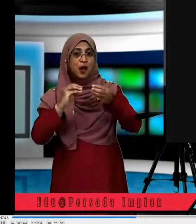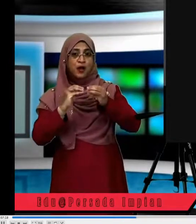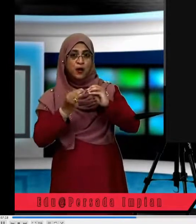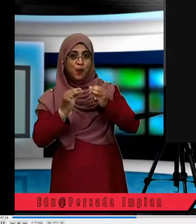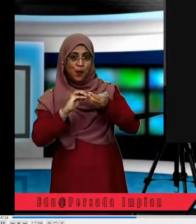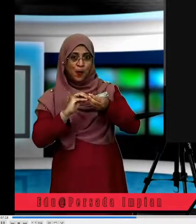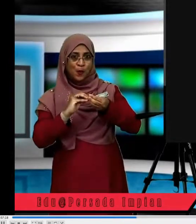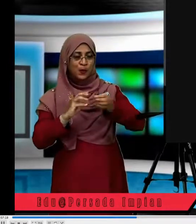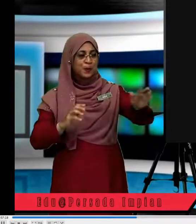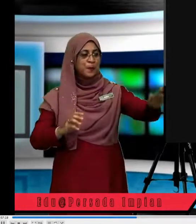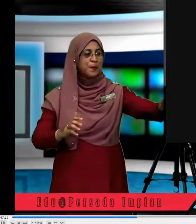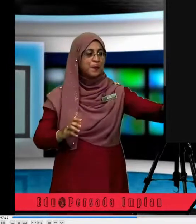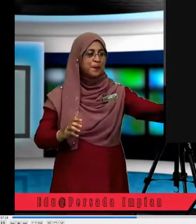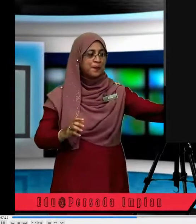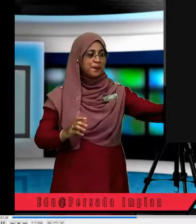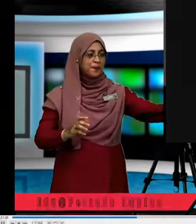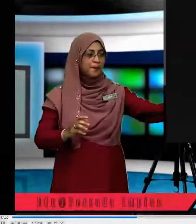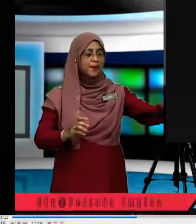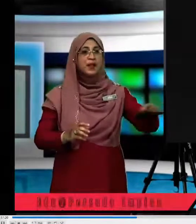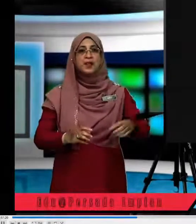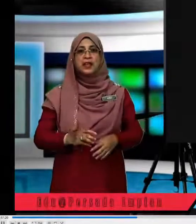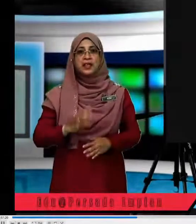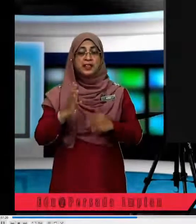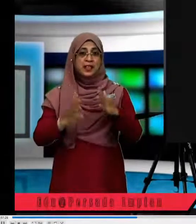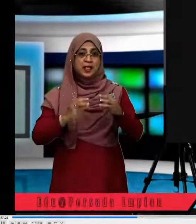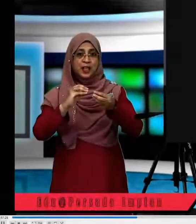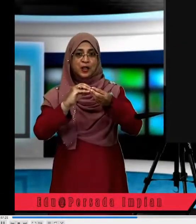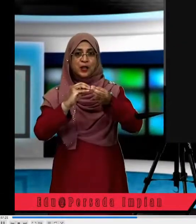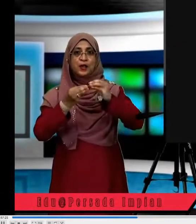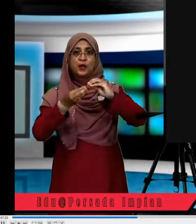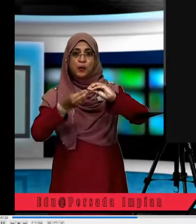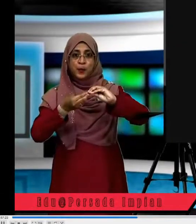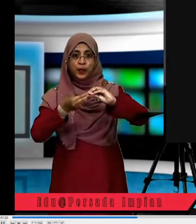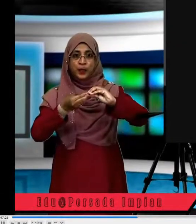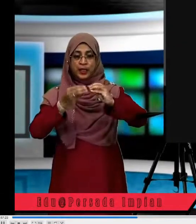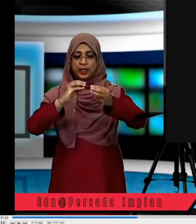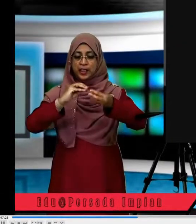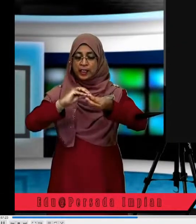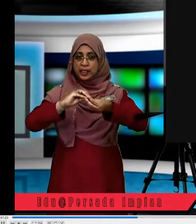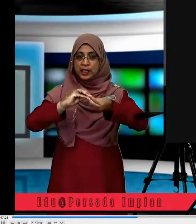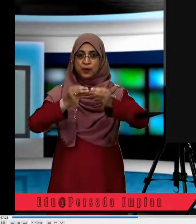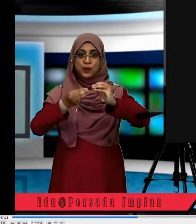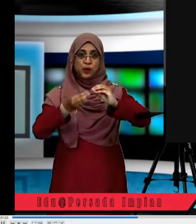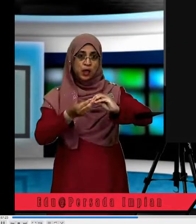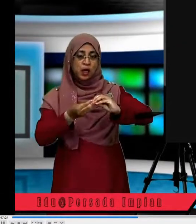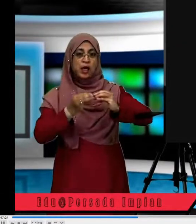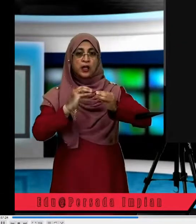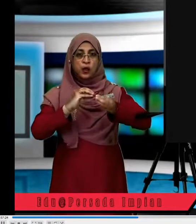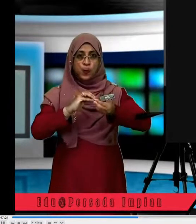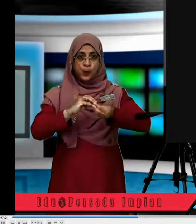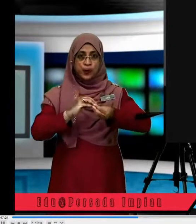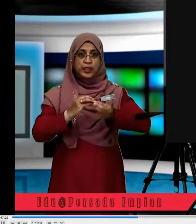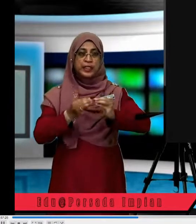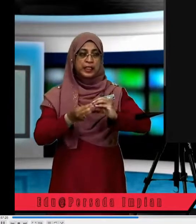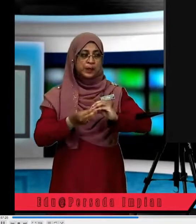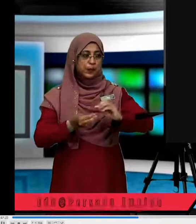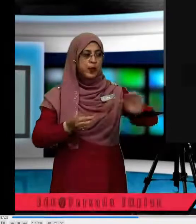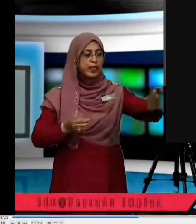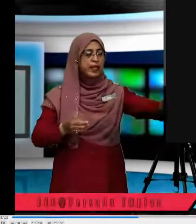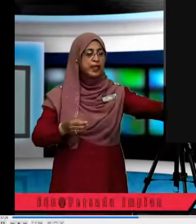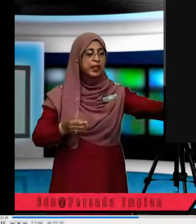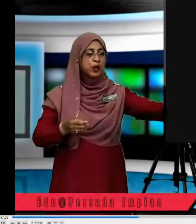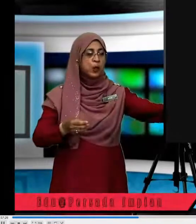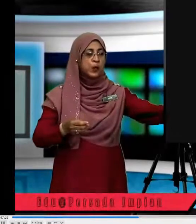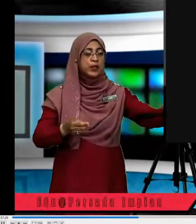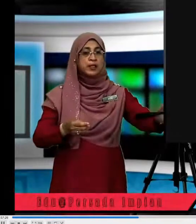nombok hai oke isyarat nombok ini isyarat untuk number kita mulakan dengan